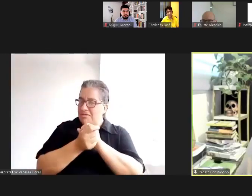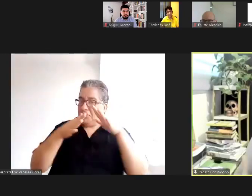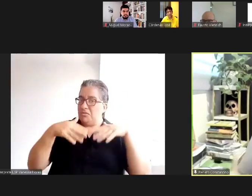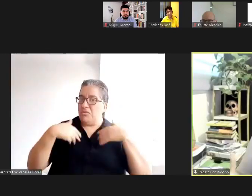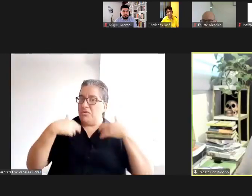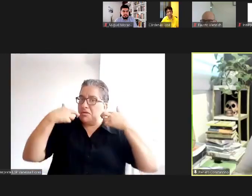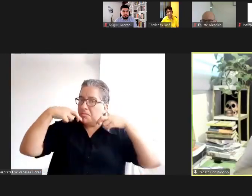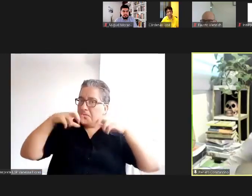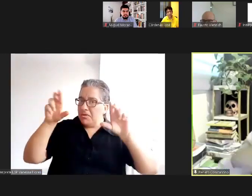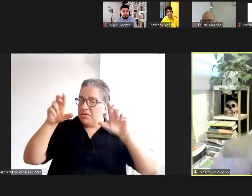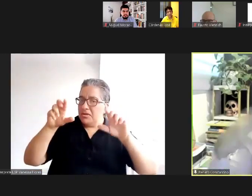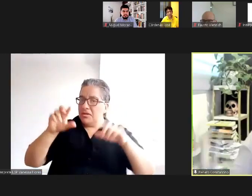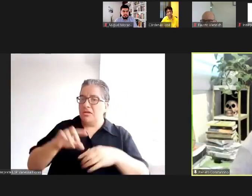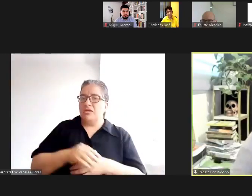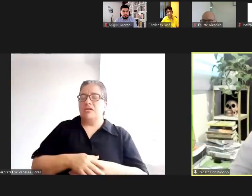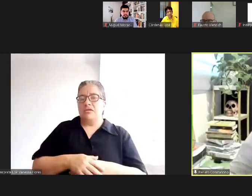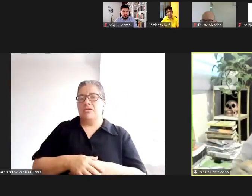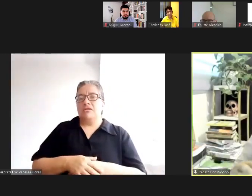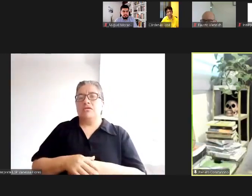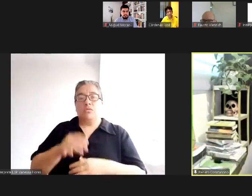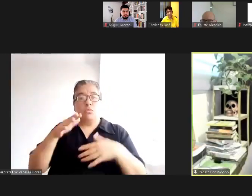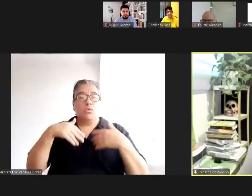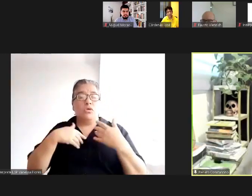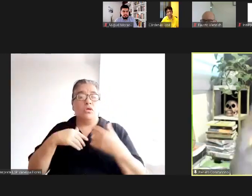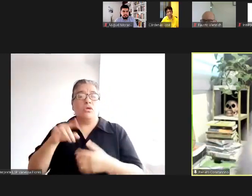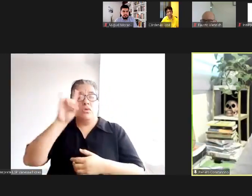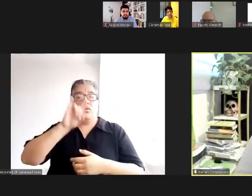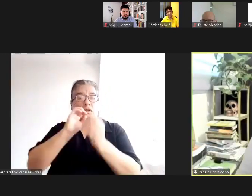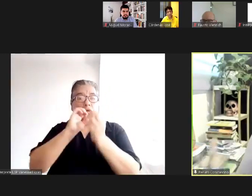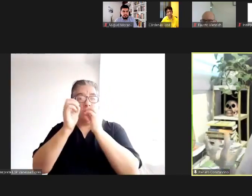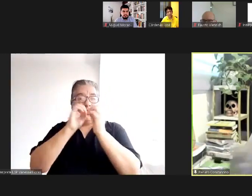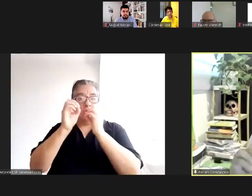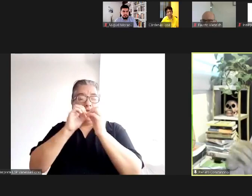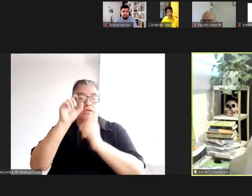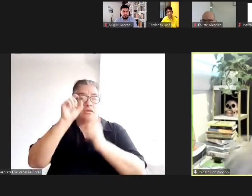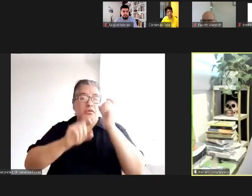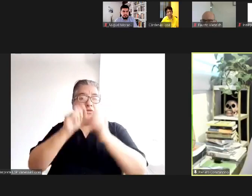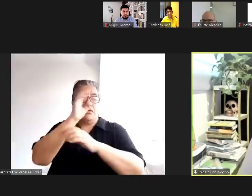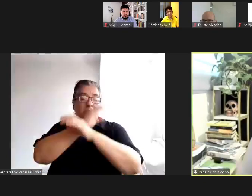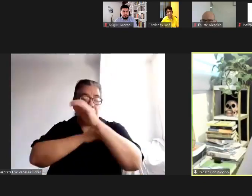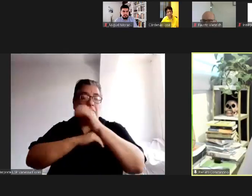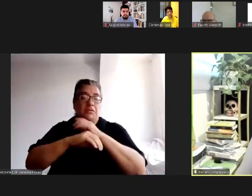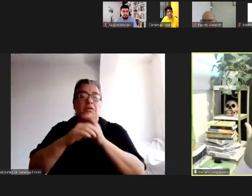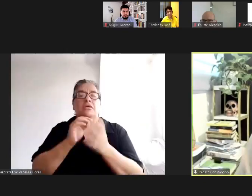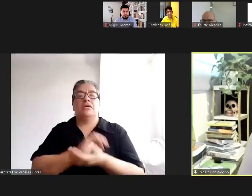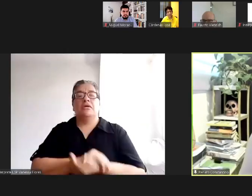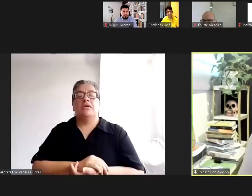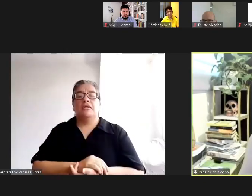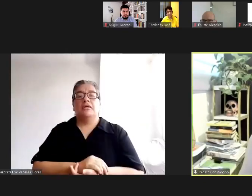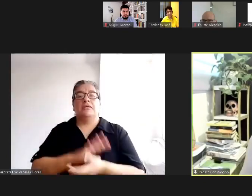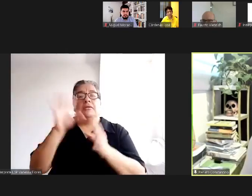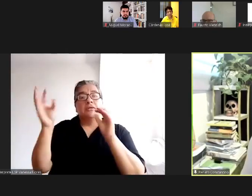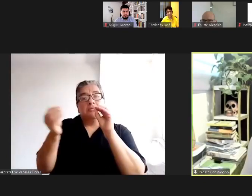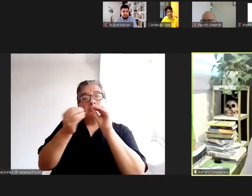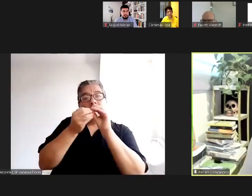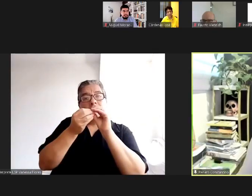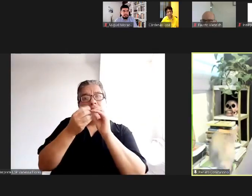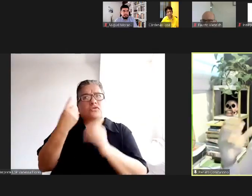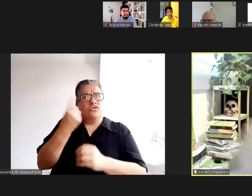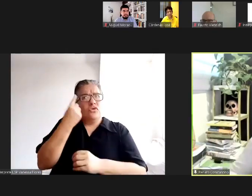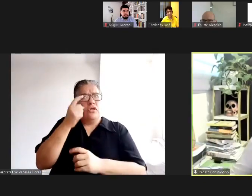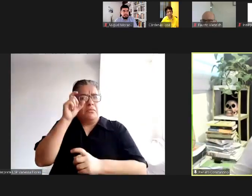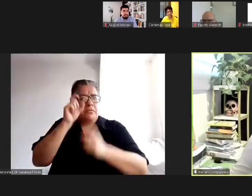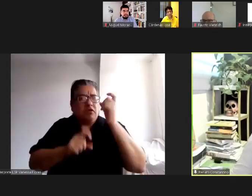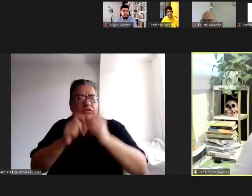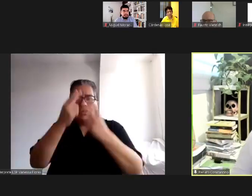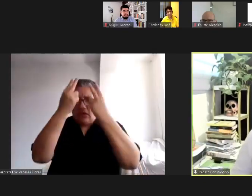dentro de los usos permitidos se puedan hacer las adaptaciones necesarias para las personas con discapacidad, pero adicionalmente no solo menciona personas